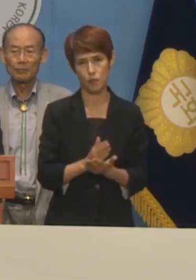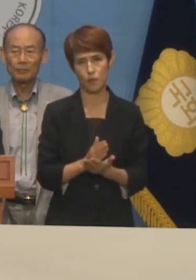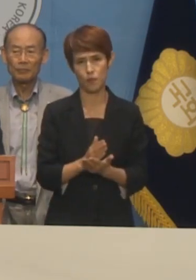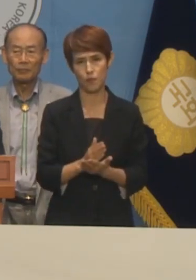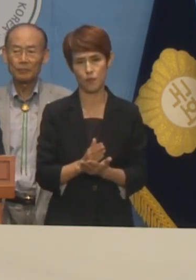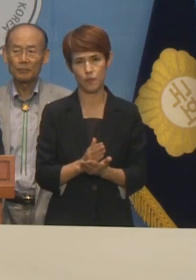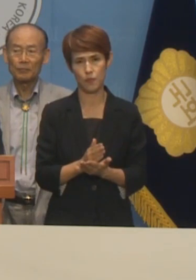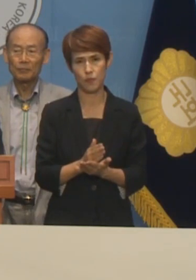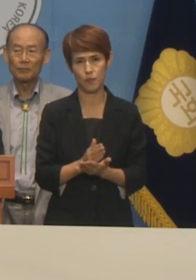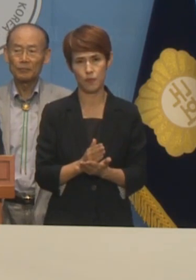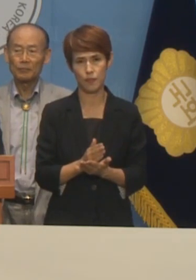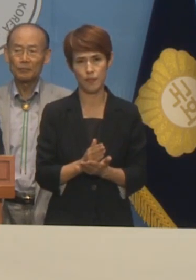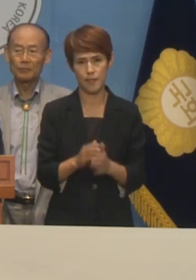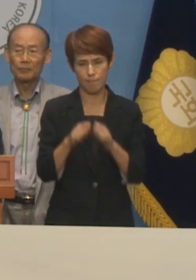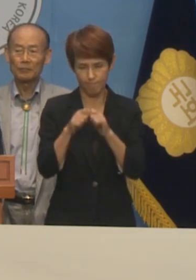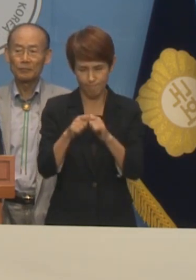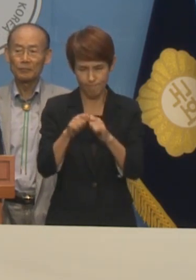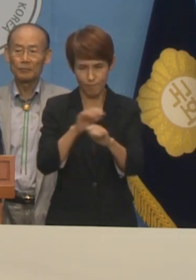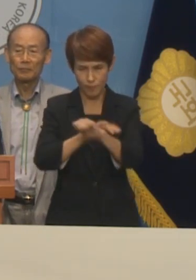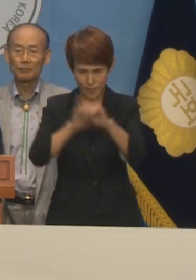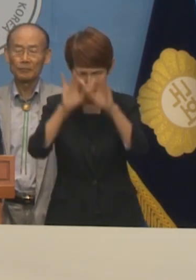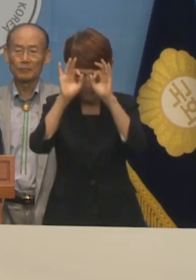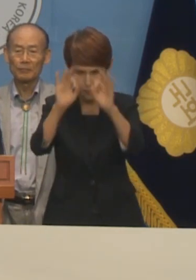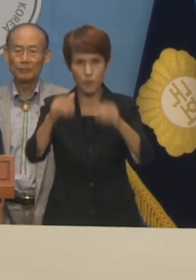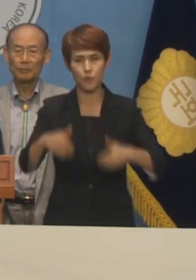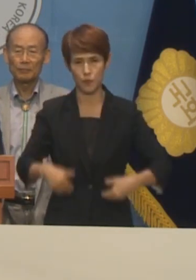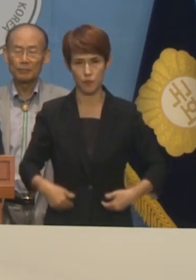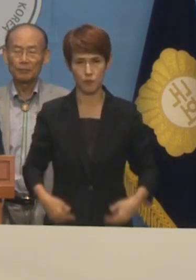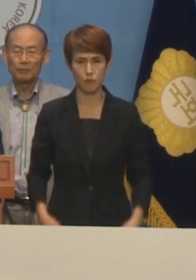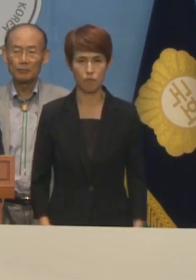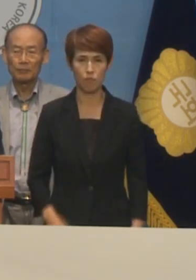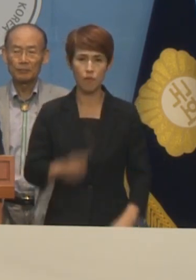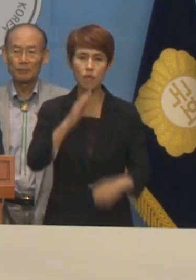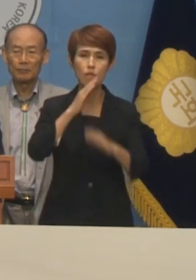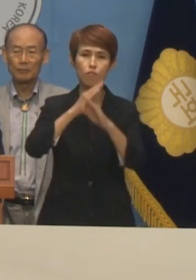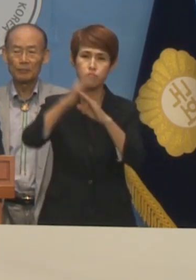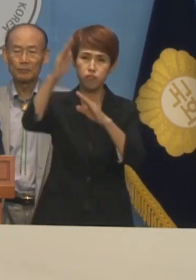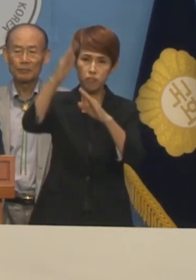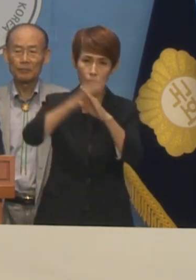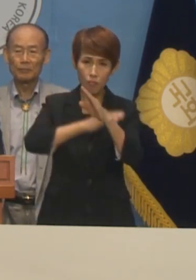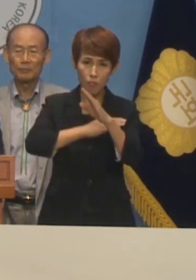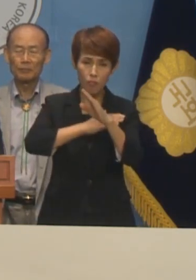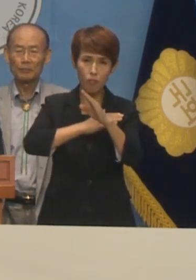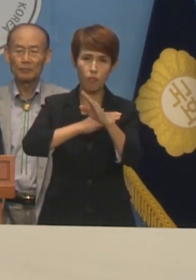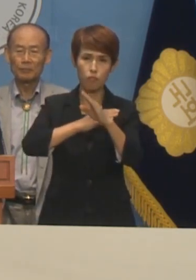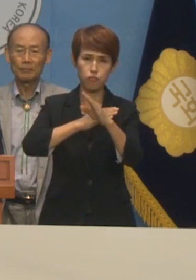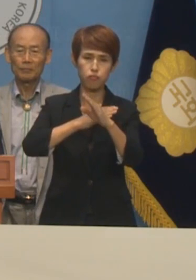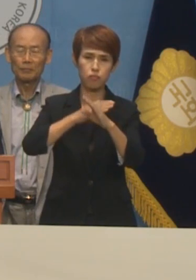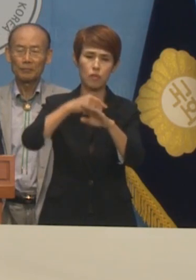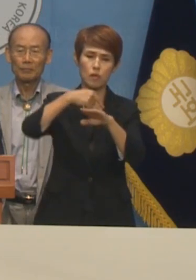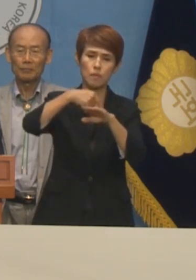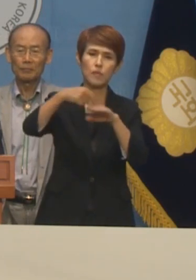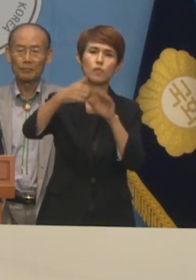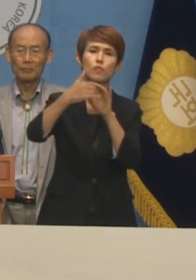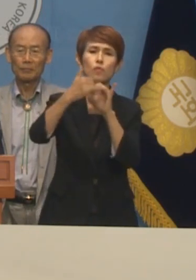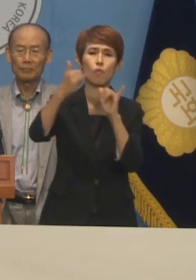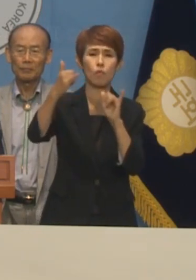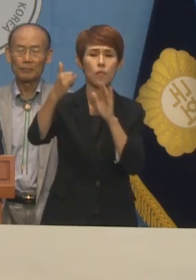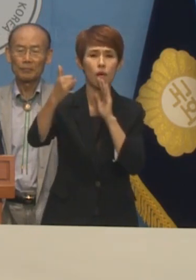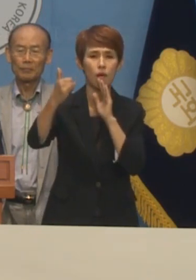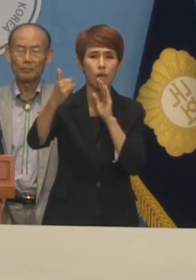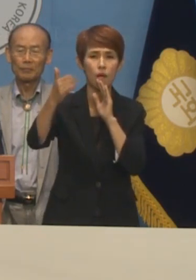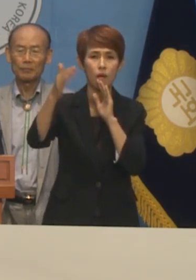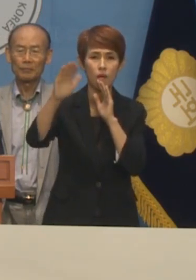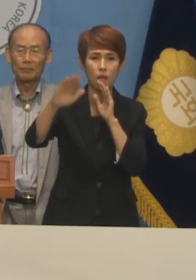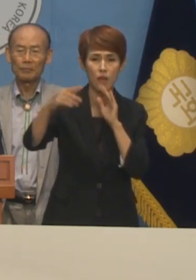구체적이면서도 전면적으로 보아야 한다. 남북이 동족관계, 민족관계로부터 적대적 두 국가